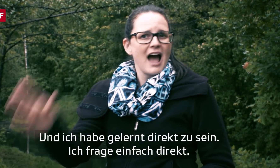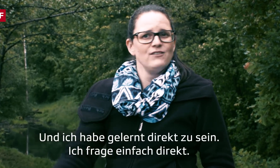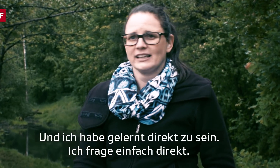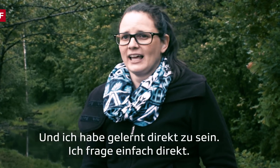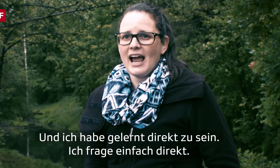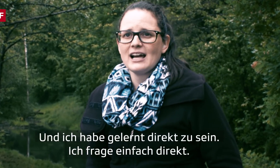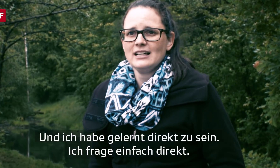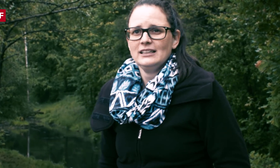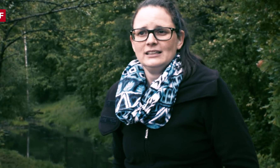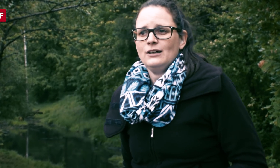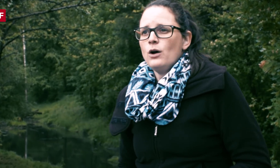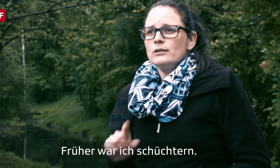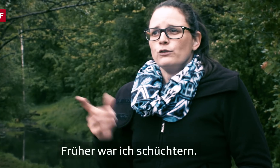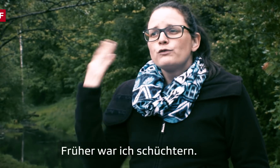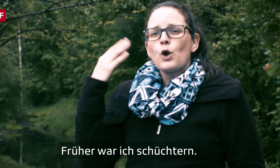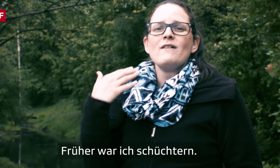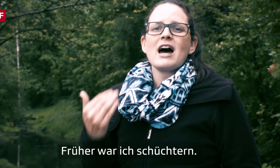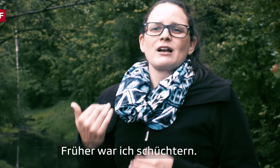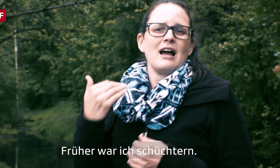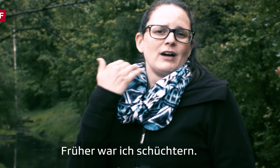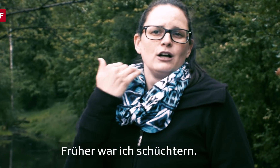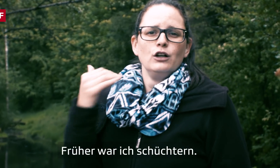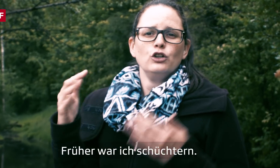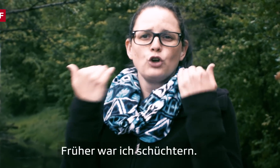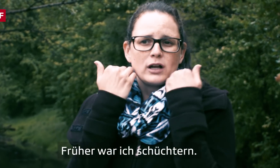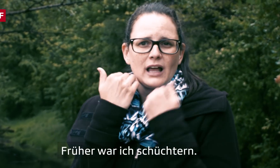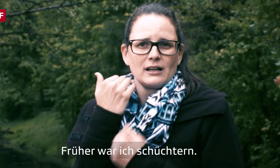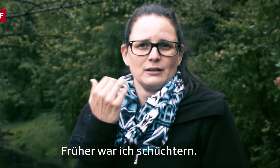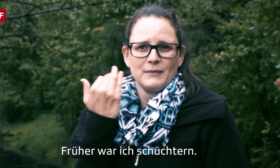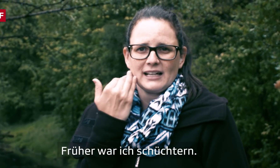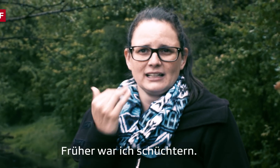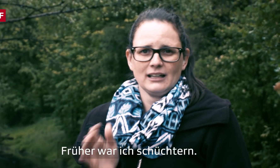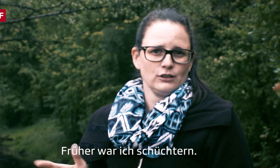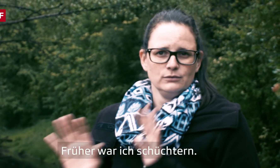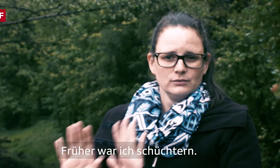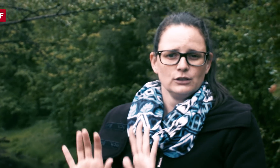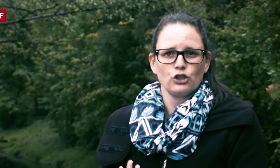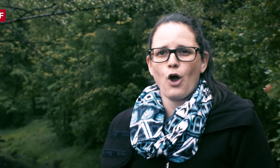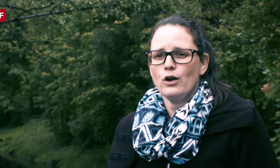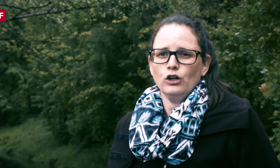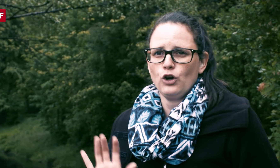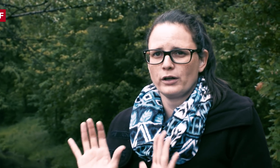einfach direkt. Und früher war ich einfach Schüchtern. Schön,